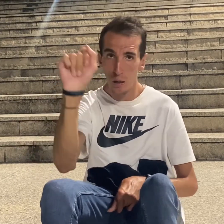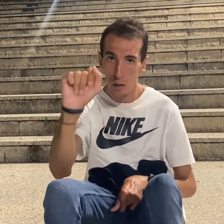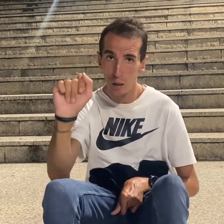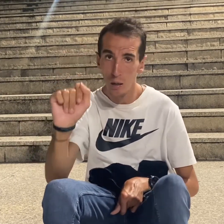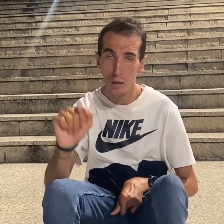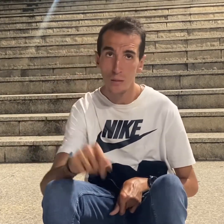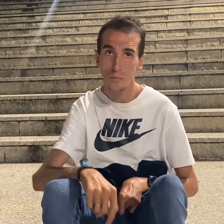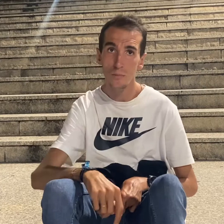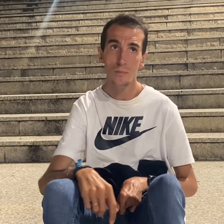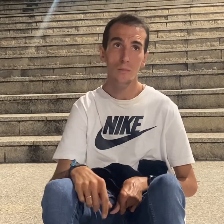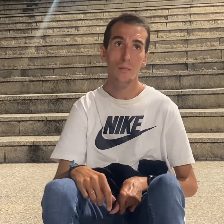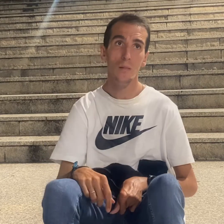viure. Gas!